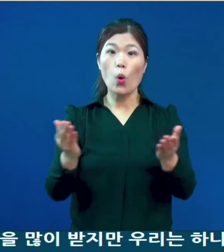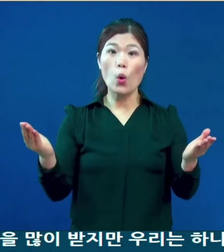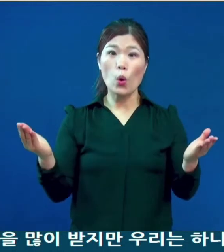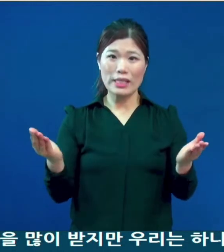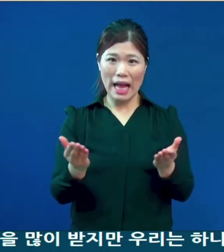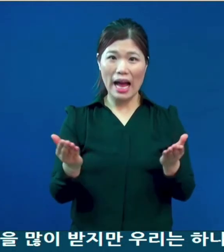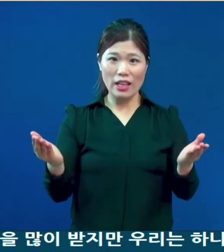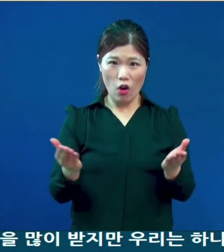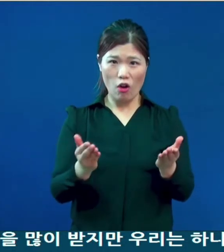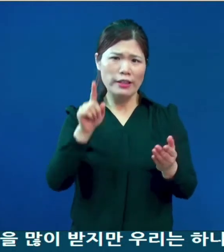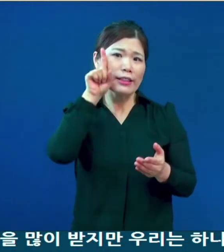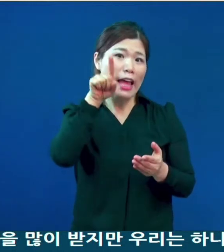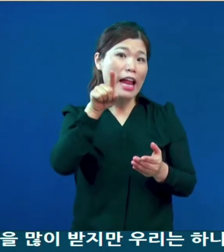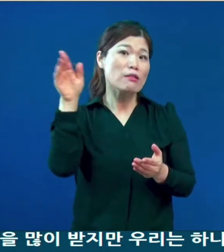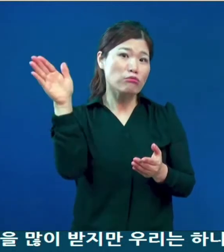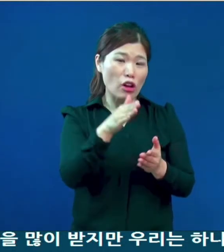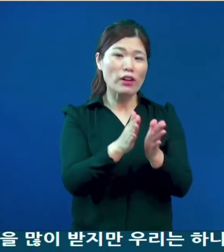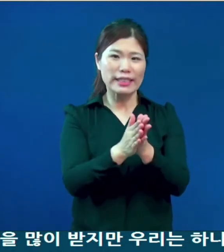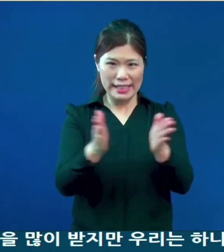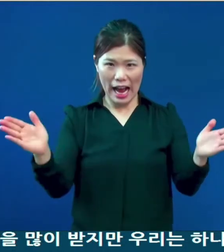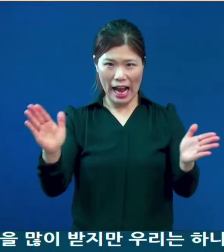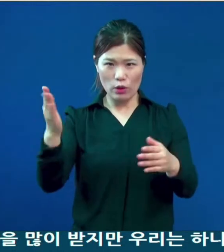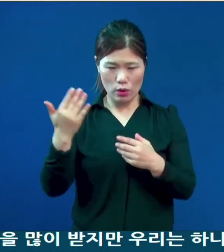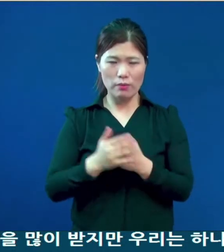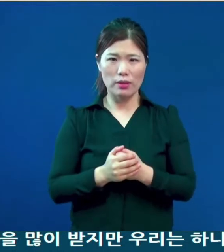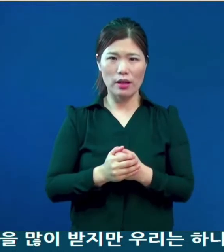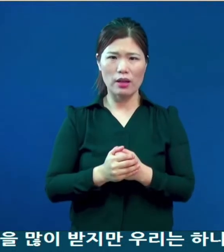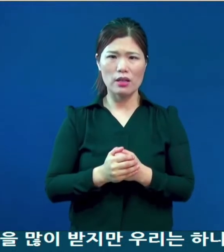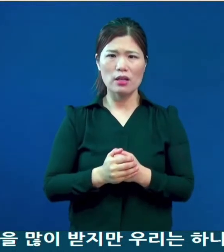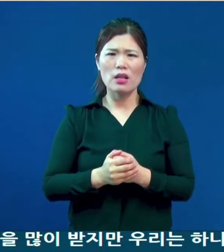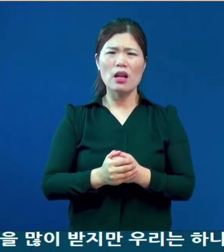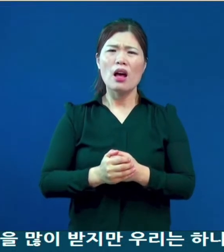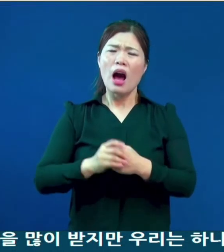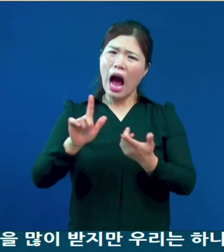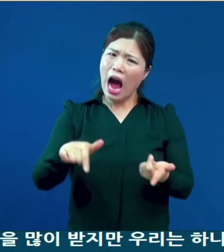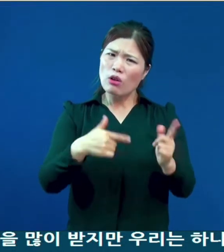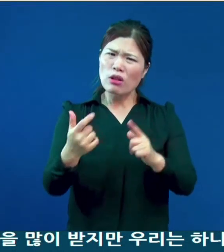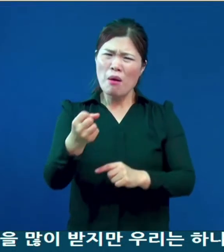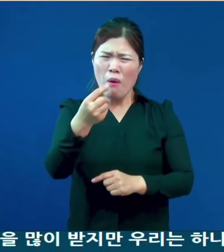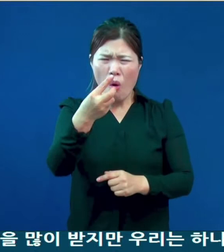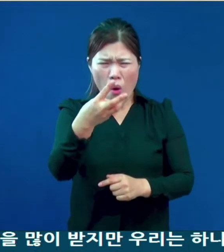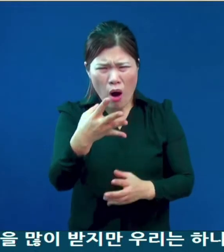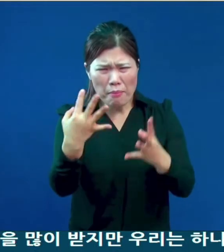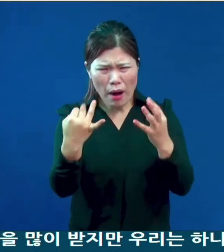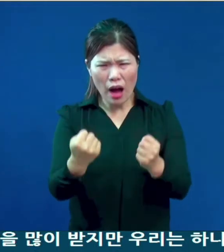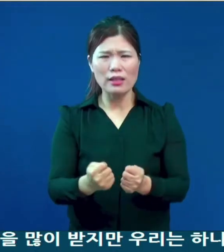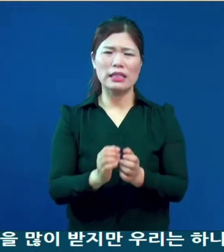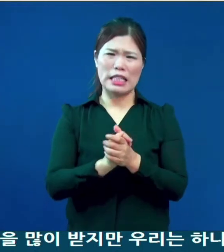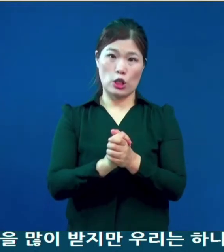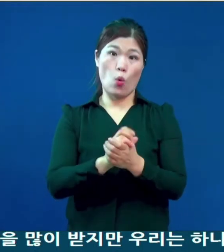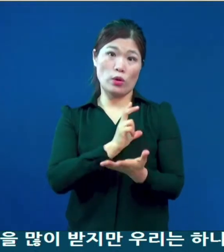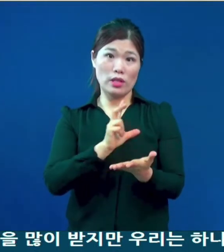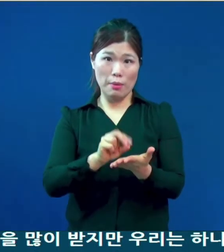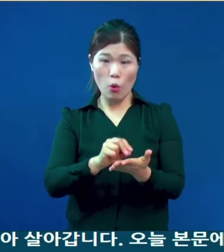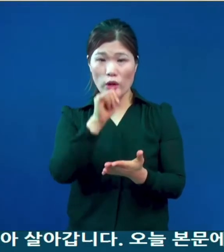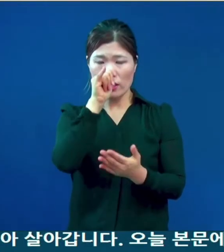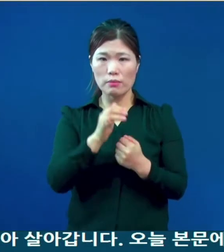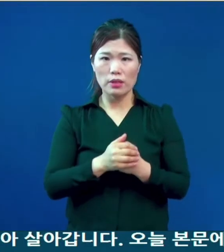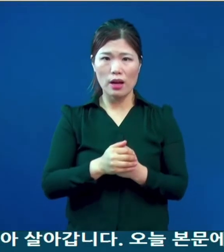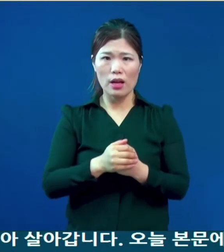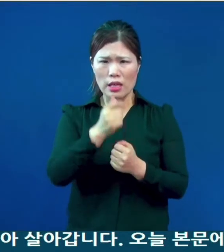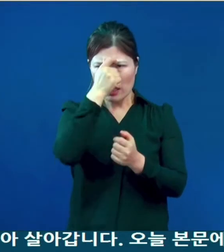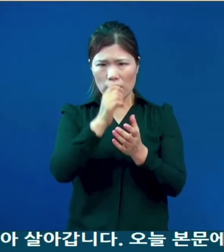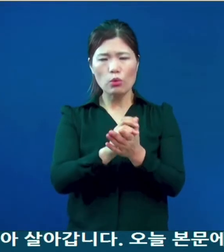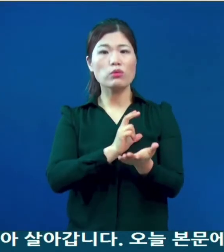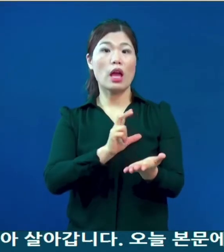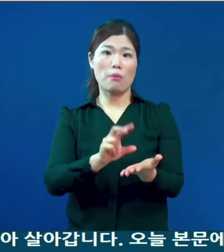시작이 되면 하루에도 수시로 여러 가지의 기도 제목들이 올라와요. 그런데 그 기도